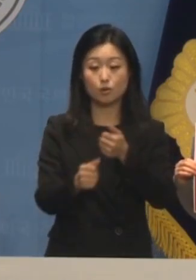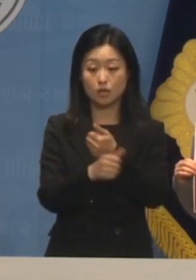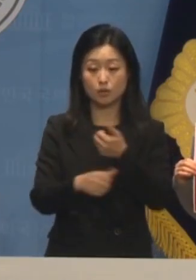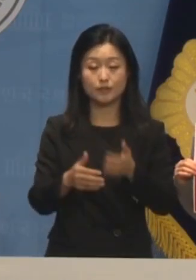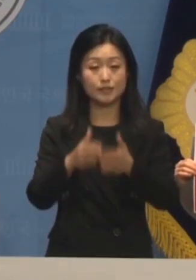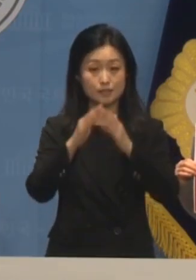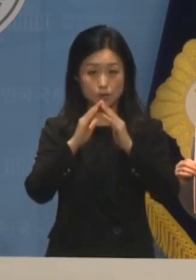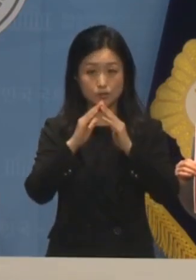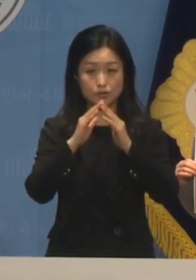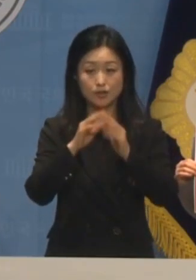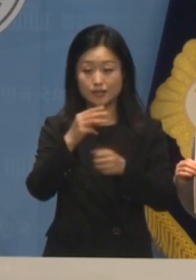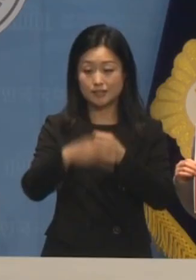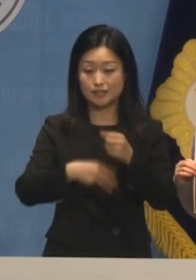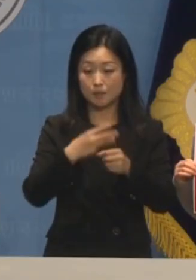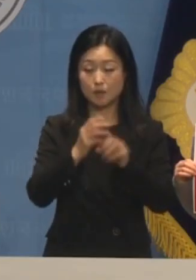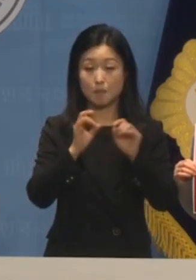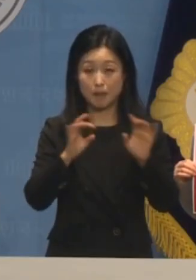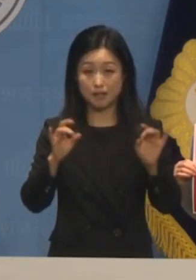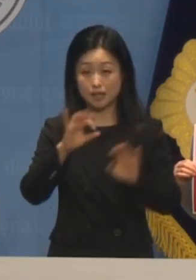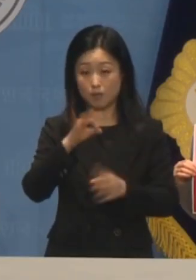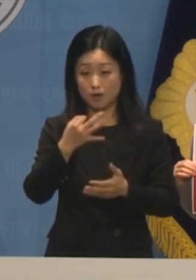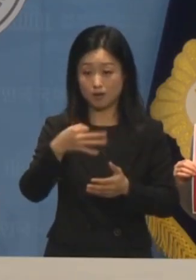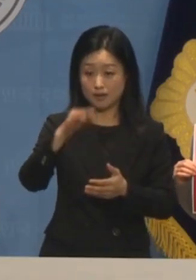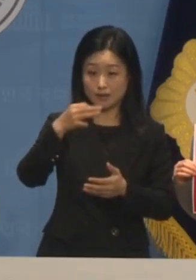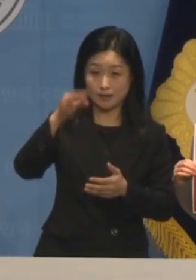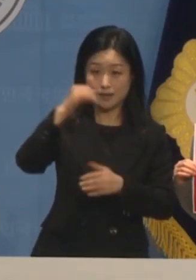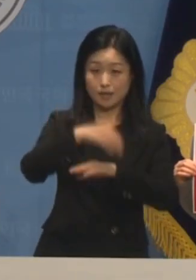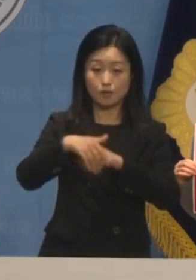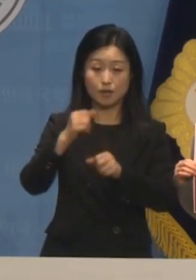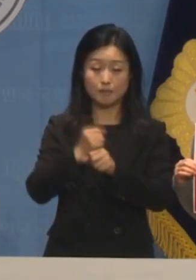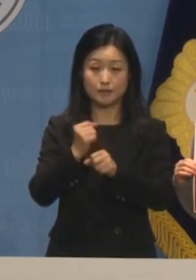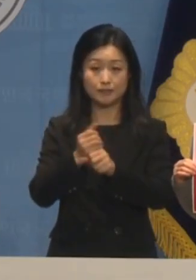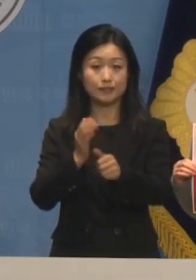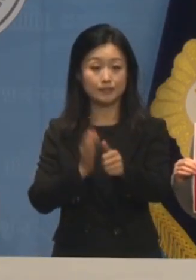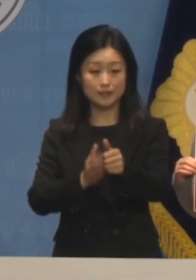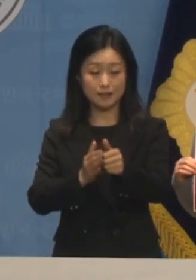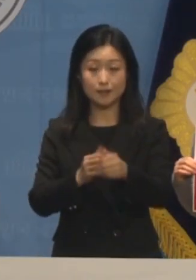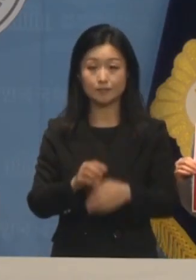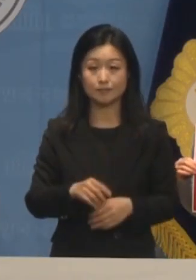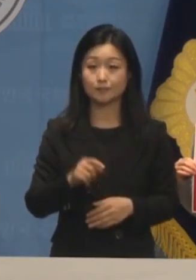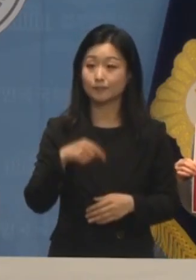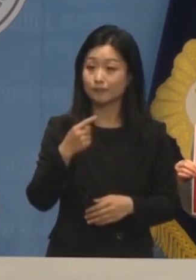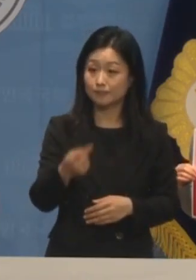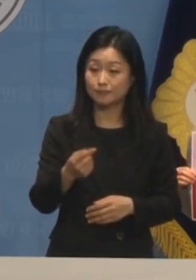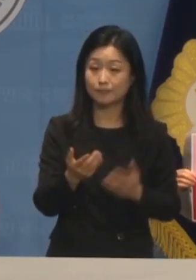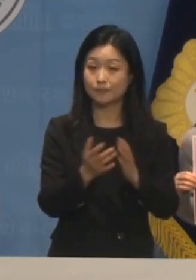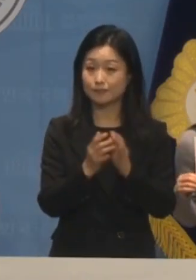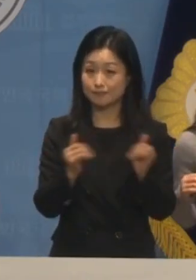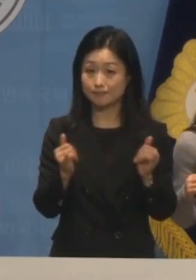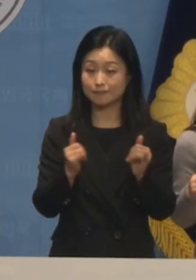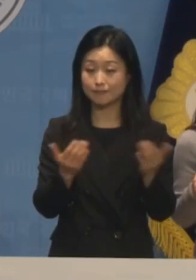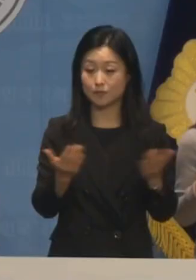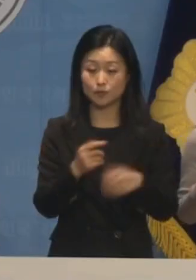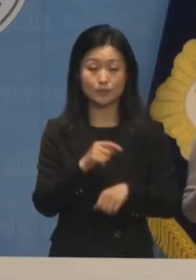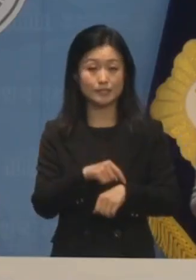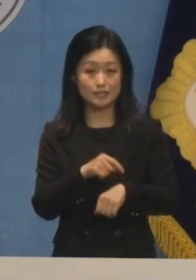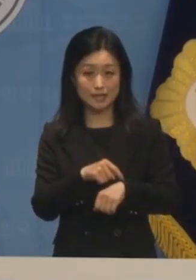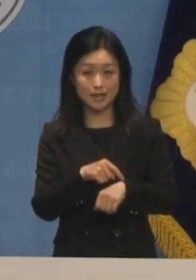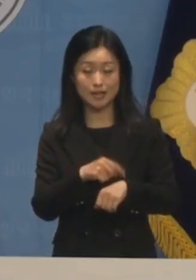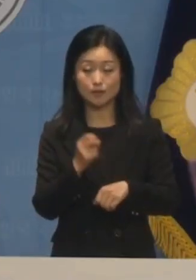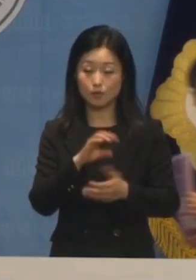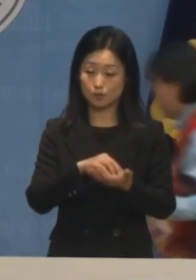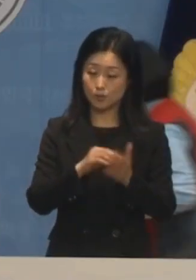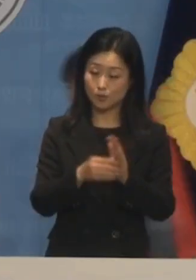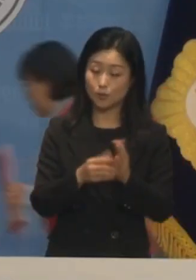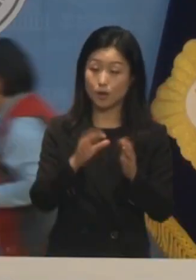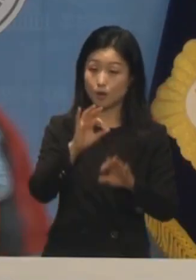설치해 3년마다 처우 개선 계획을 수립하도록 하며 돌봄 노동자의 최소 노동시간, 적정